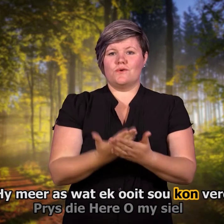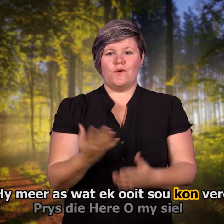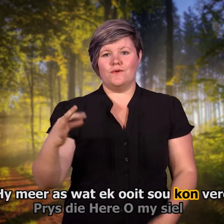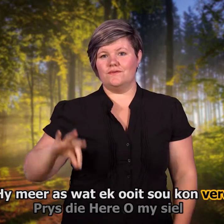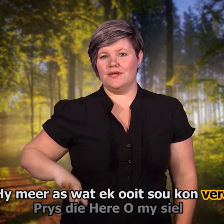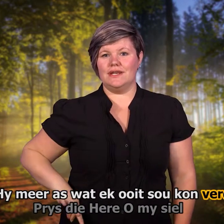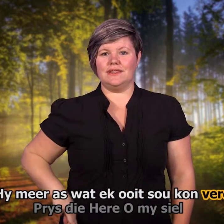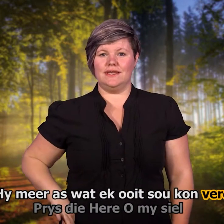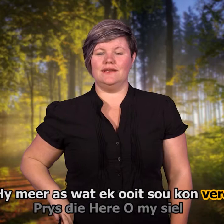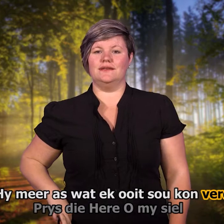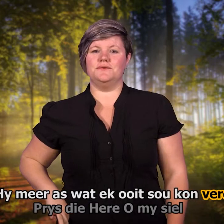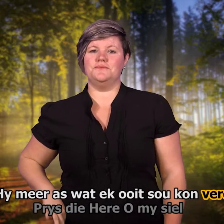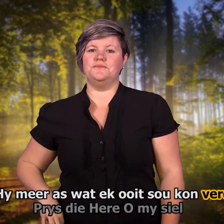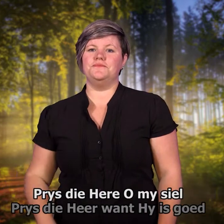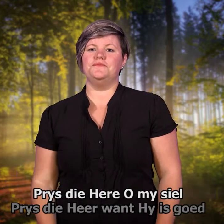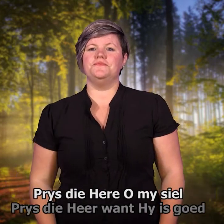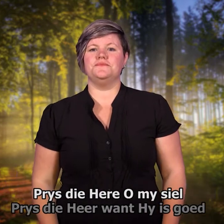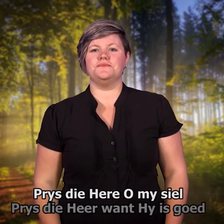sal kon verdien.